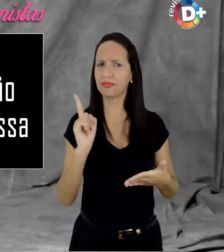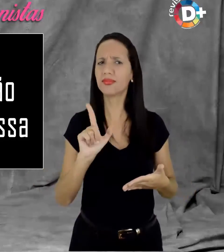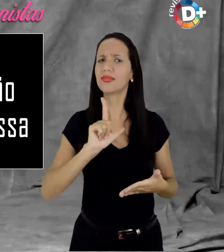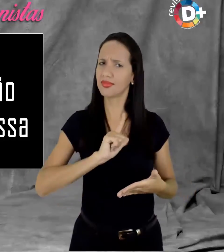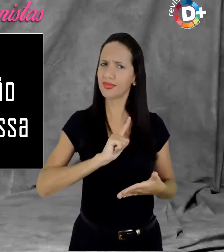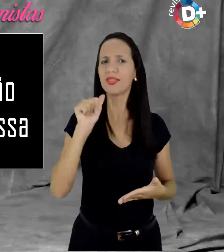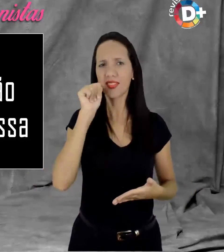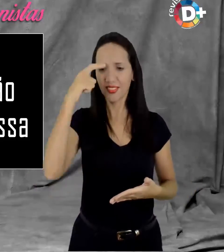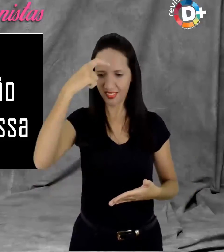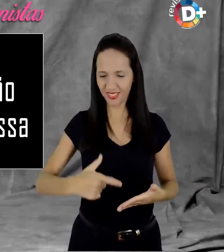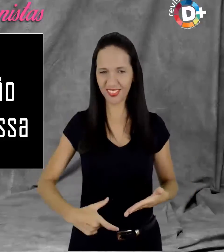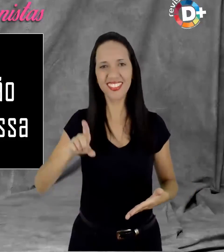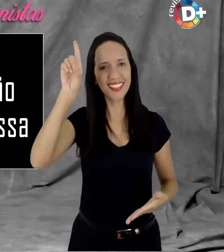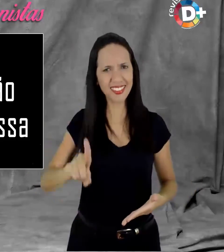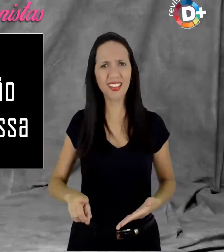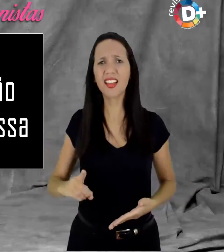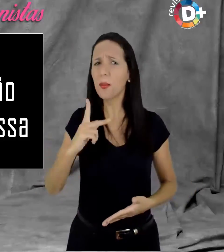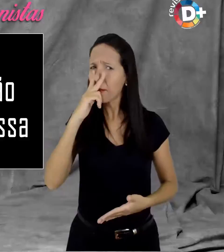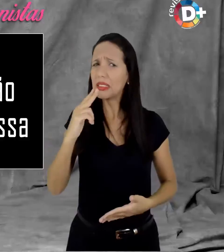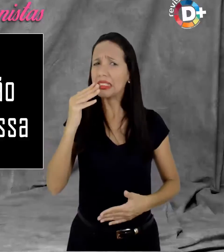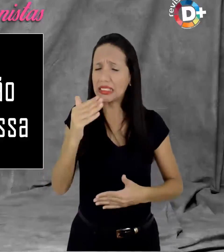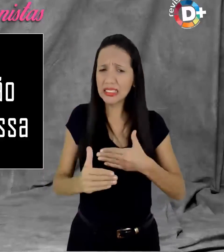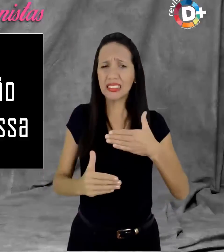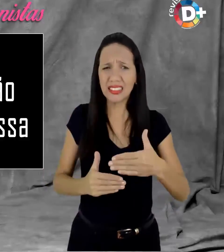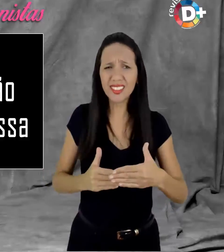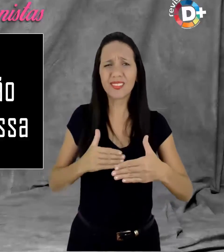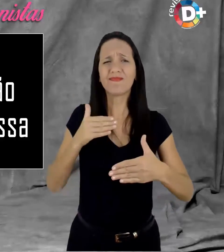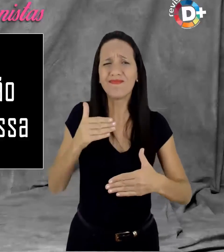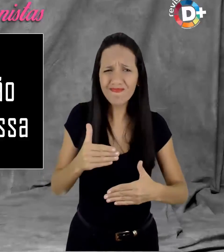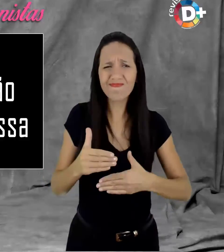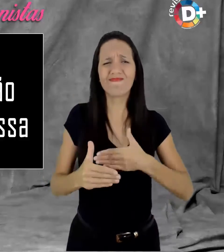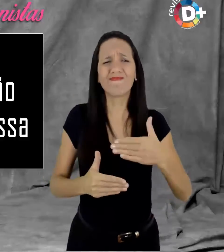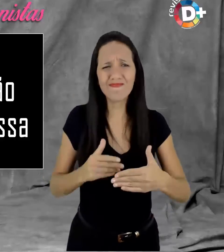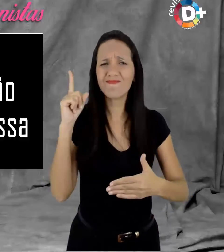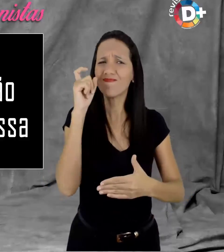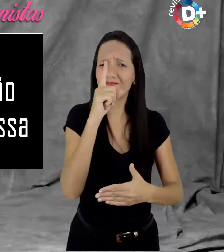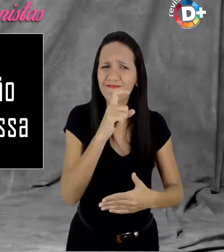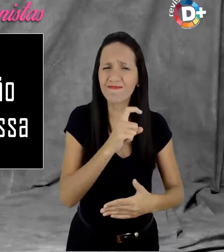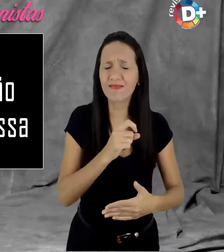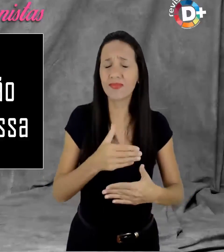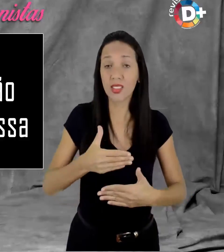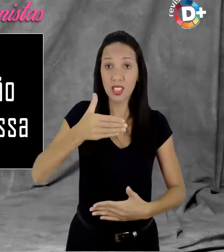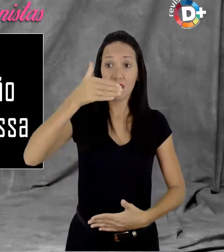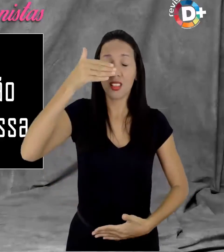fáceis. Ser mulher e ter deficiência faz do caminho algo ainda mais tortuoso e repleto